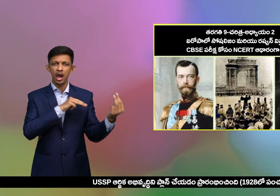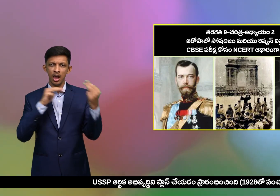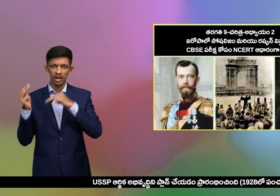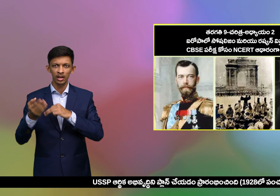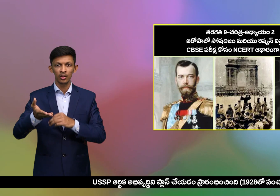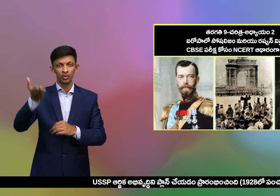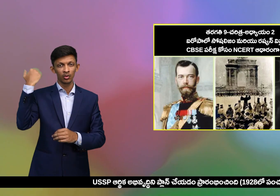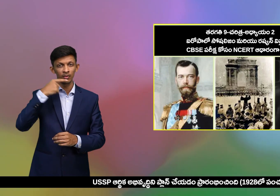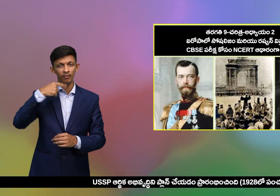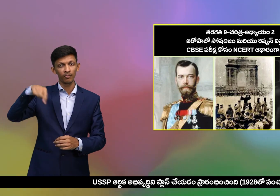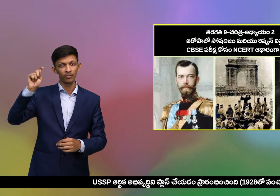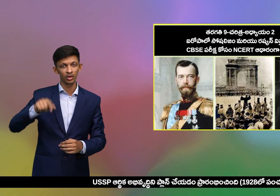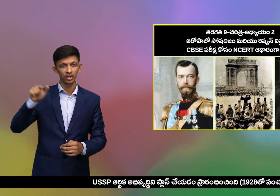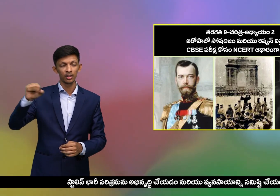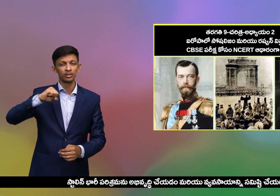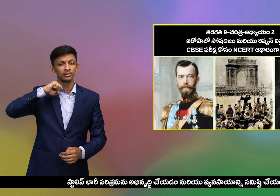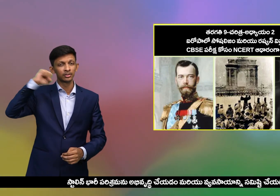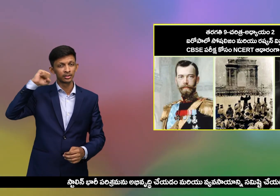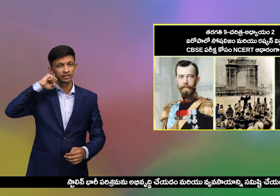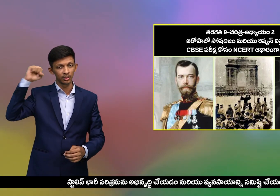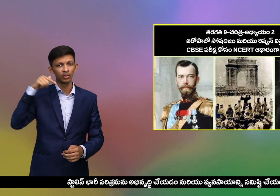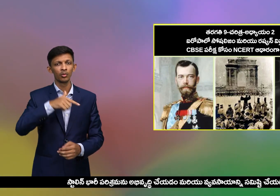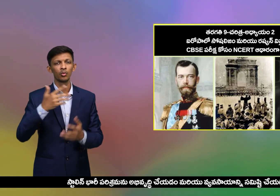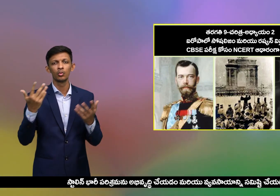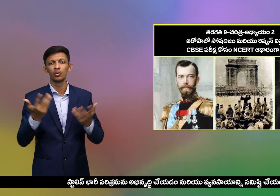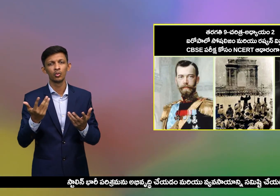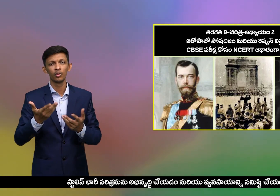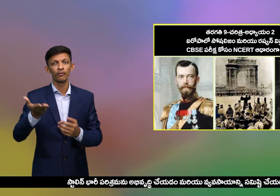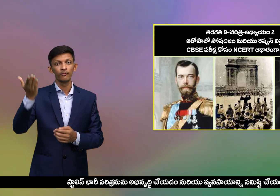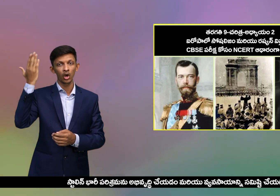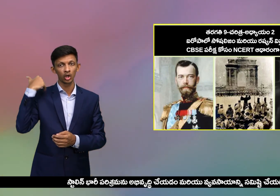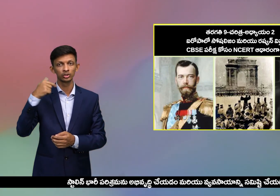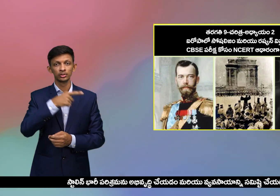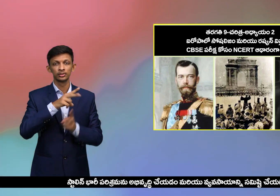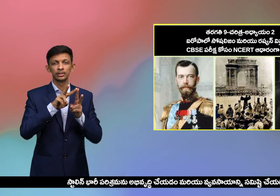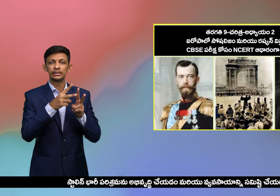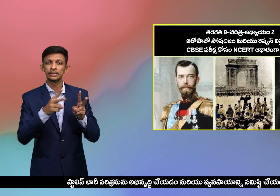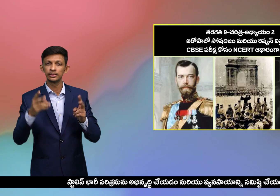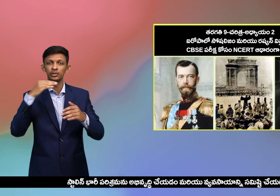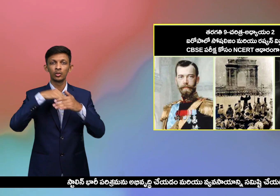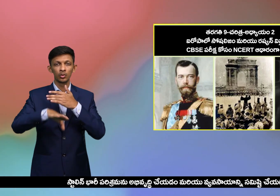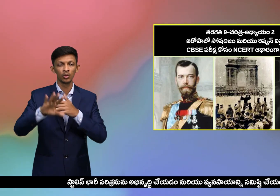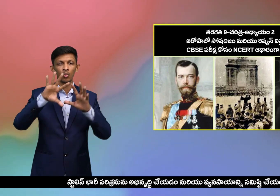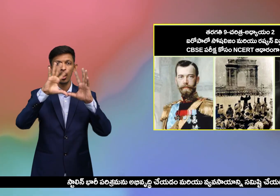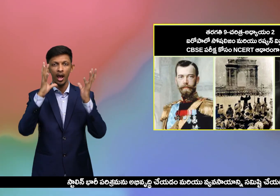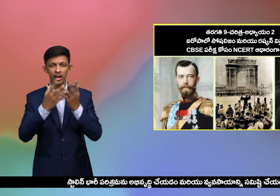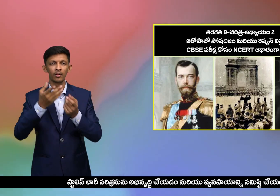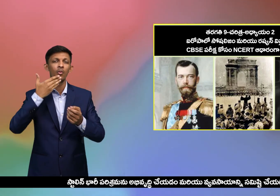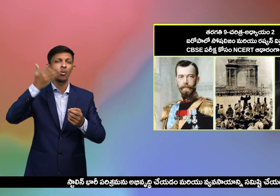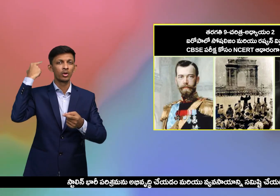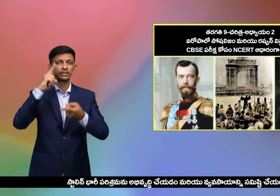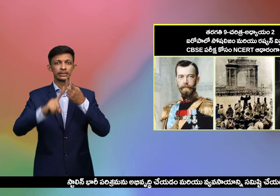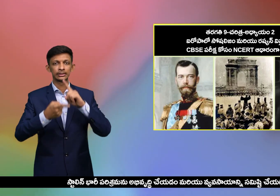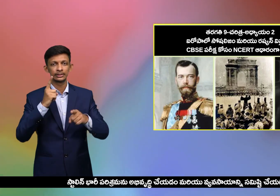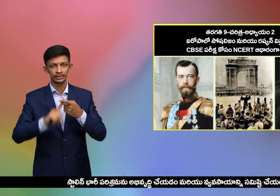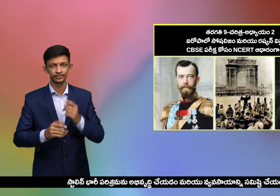1928లో పంచవర్ష ప్రణాళికలతో. స్టాలిన్ భారీ పరిశ్రమను అభివృద్ధి చేయడం మరియు వ్యవసాయాన్ని సమిష్టి